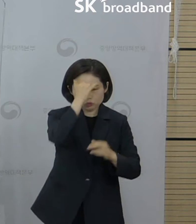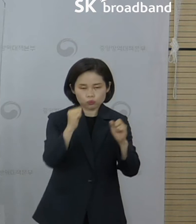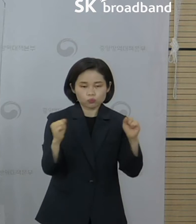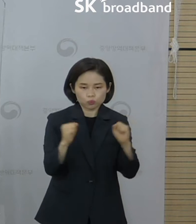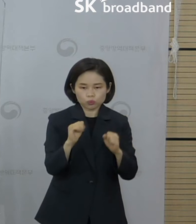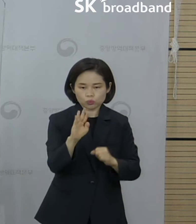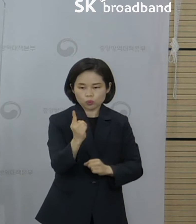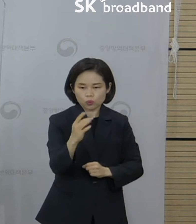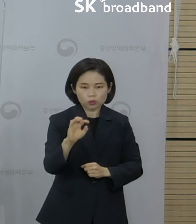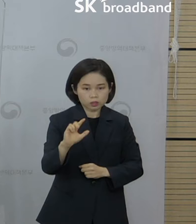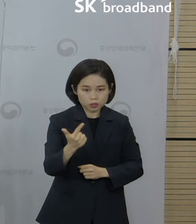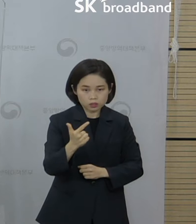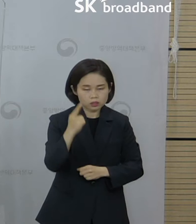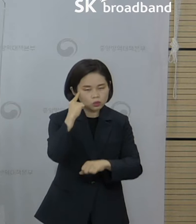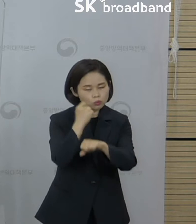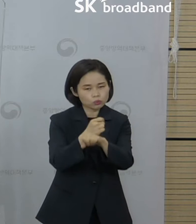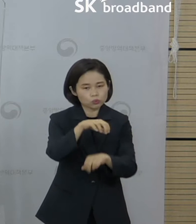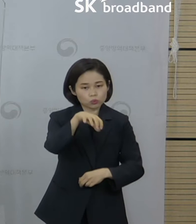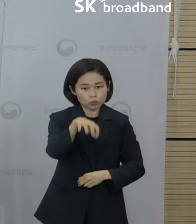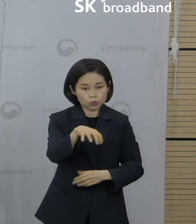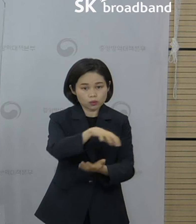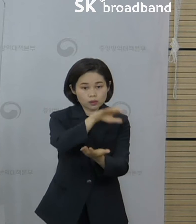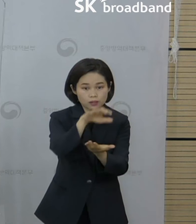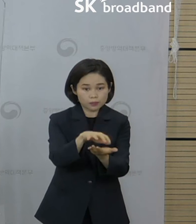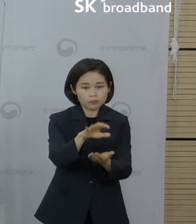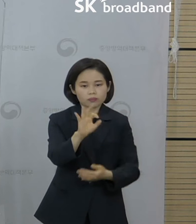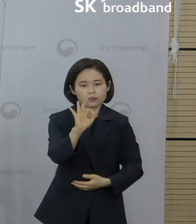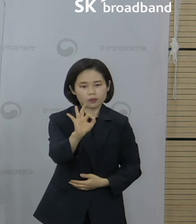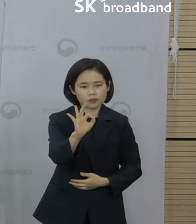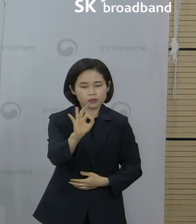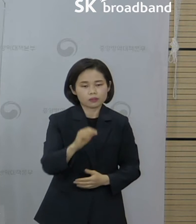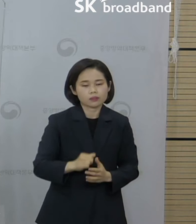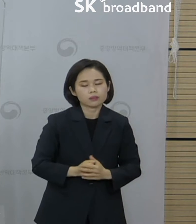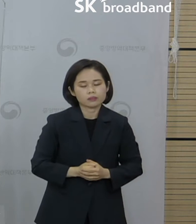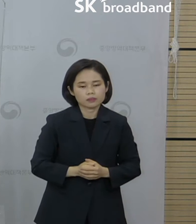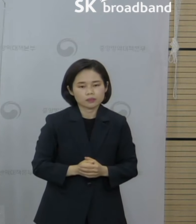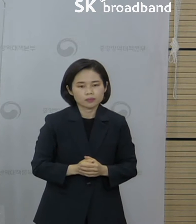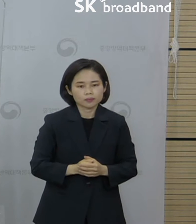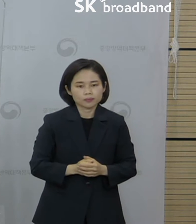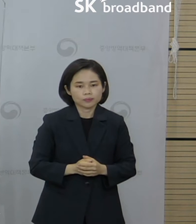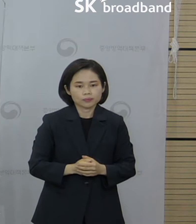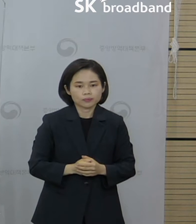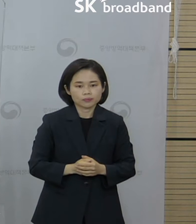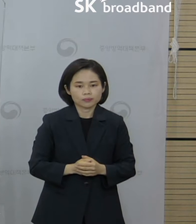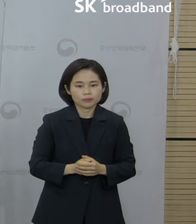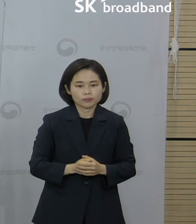충청북도 보은군 연구소와 관련하여 총 10명이 발견되었습니다.